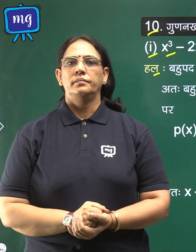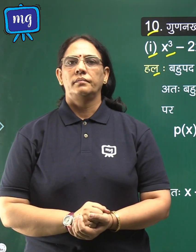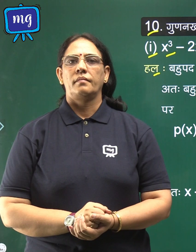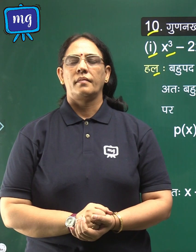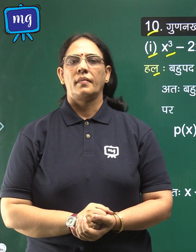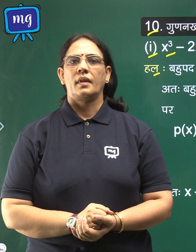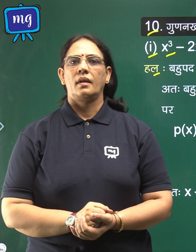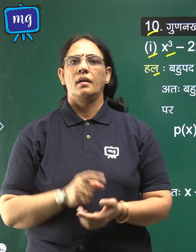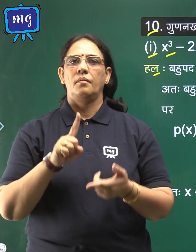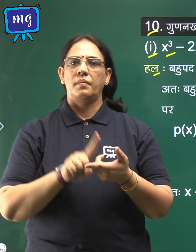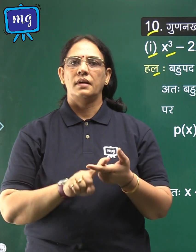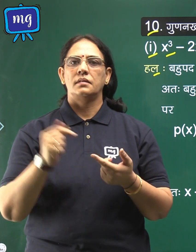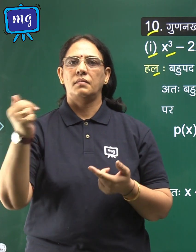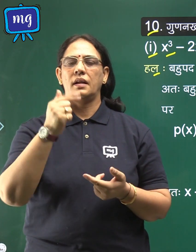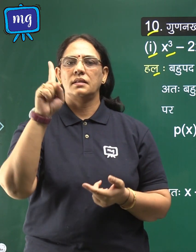प्लस माइनस एक